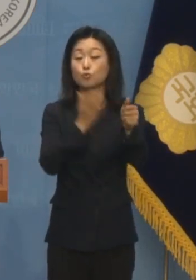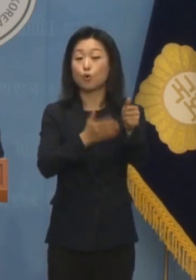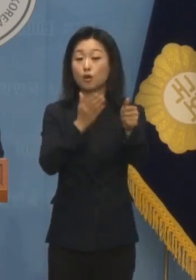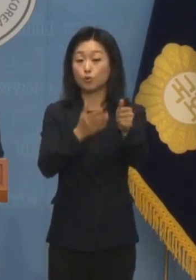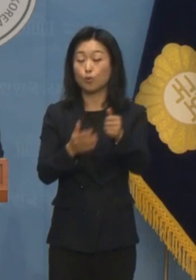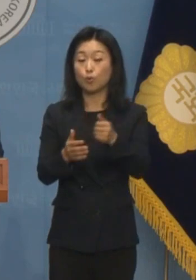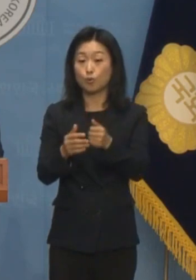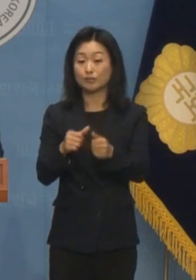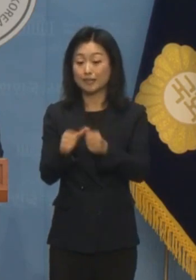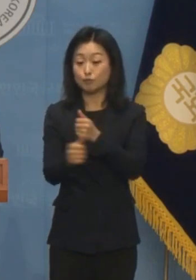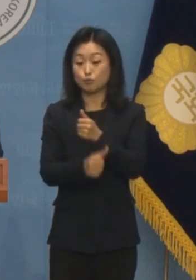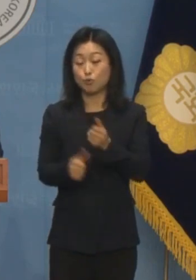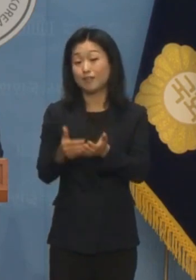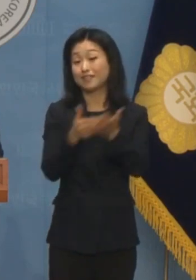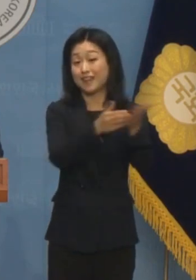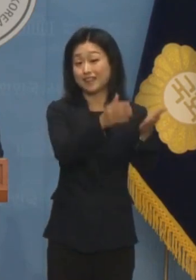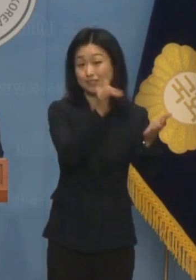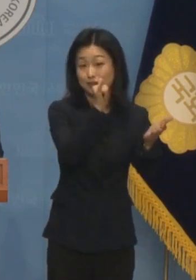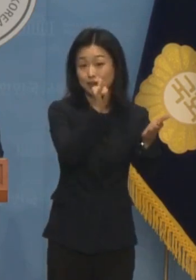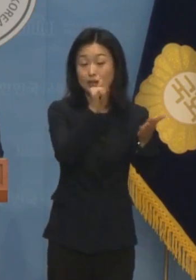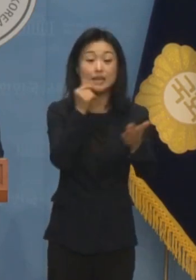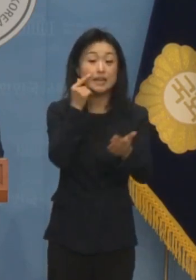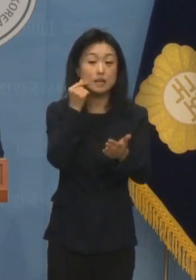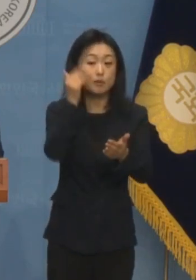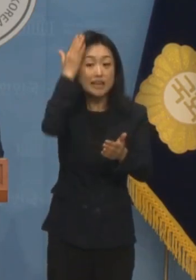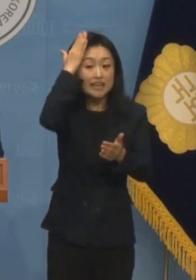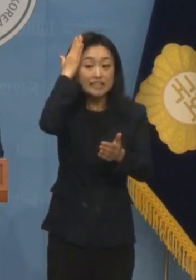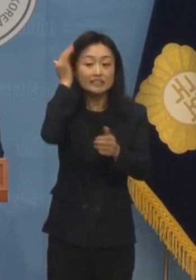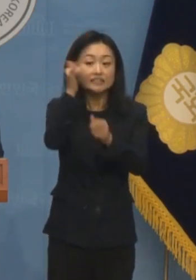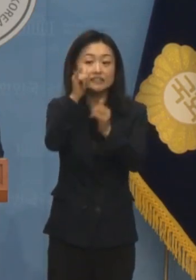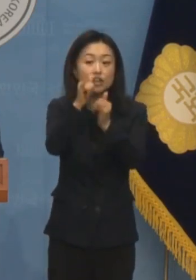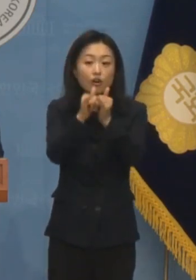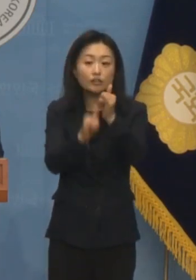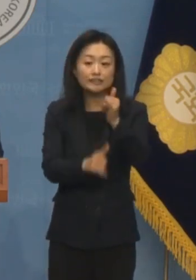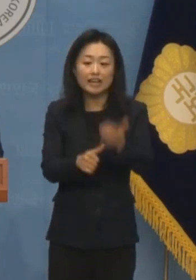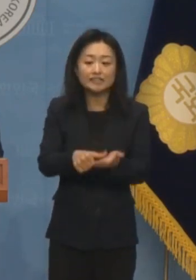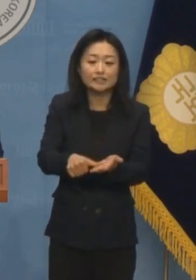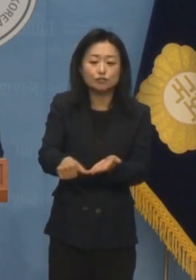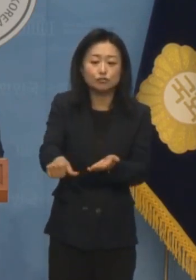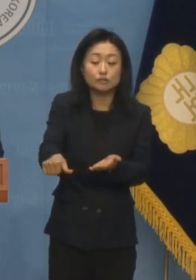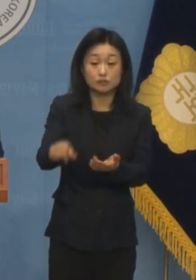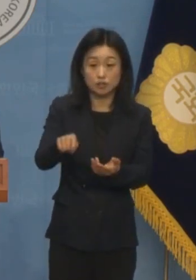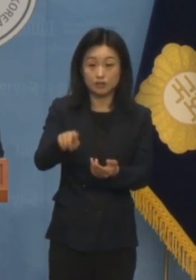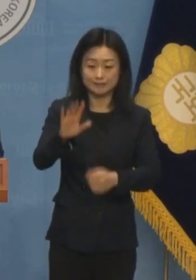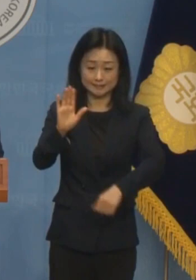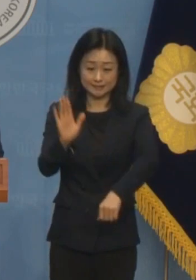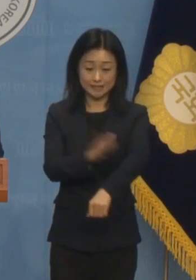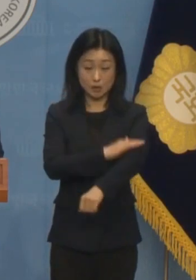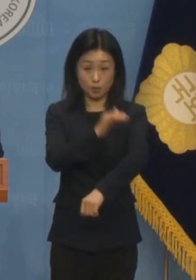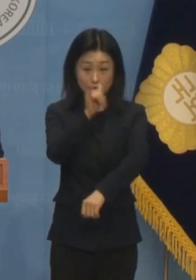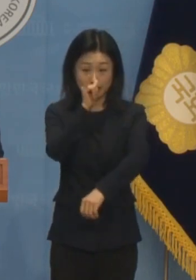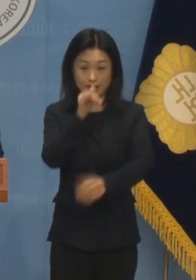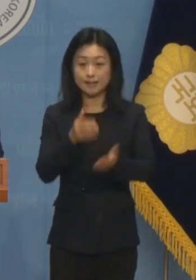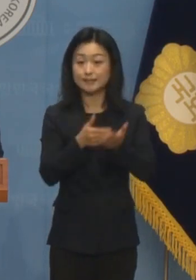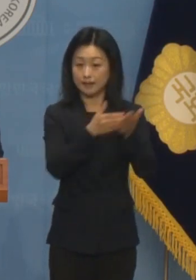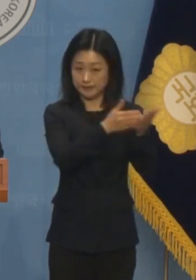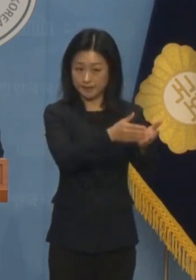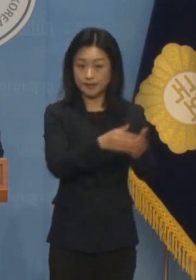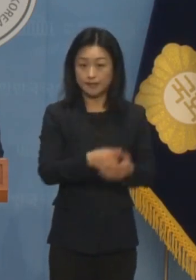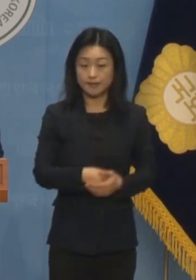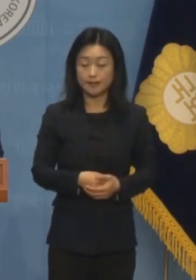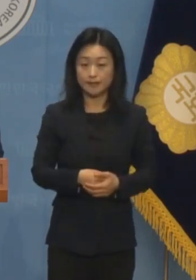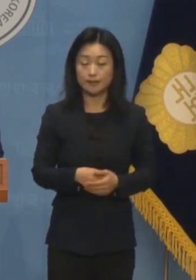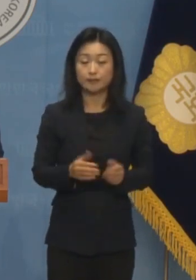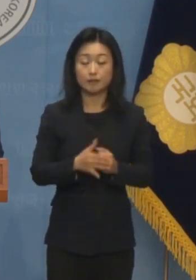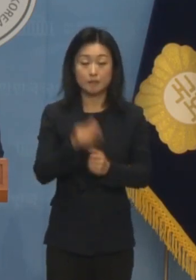권고했습니다이는 일본의 흑역사 지우기가 잘못된 것임을 우회적으로 시사한 바라고 생각을 합니다